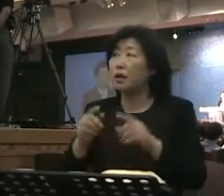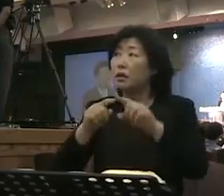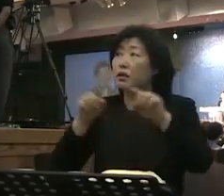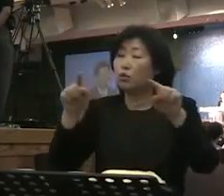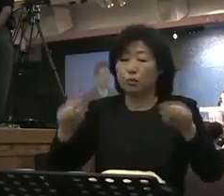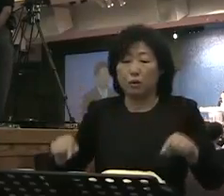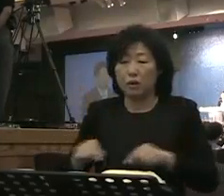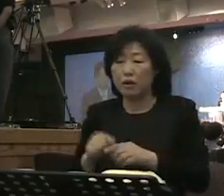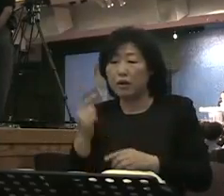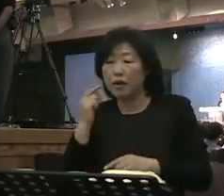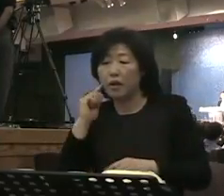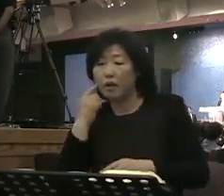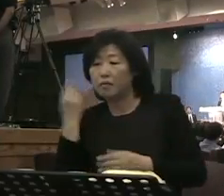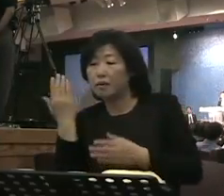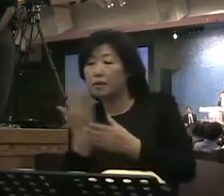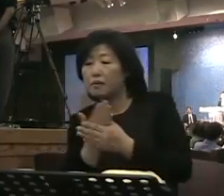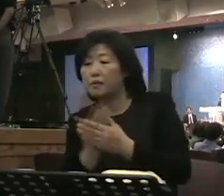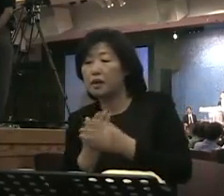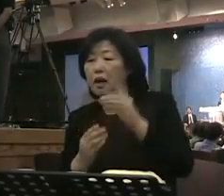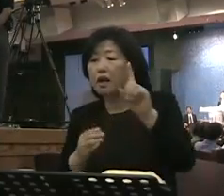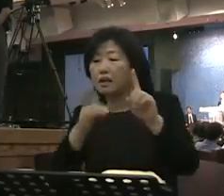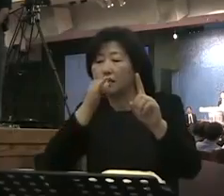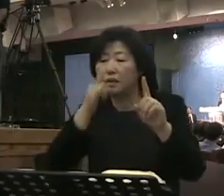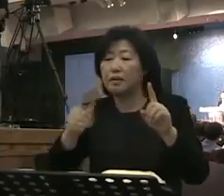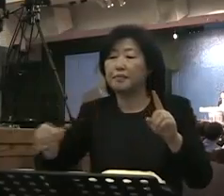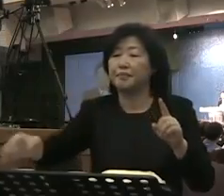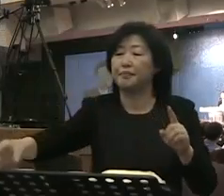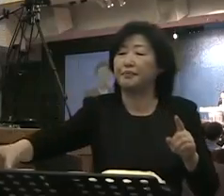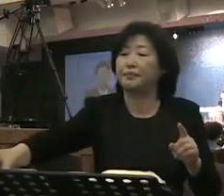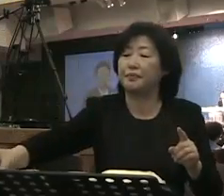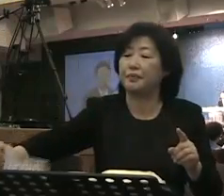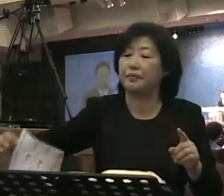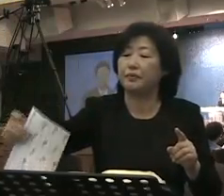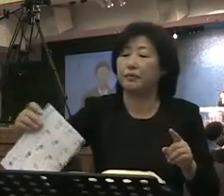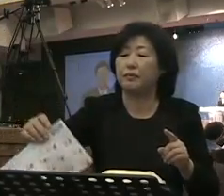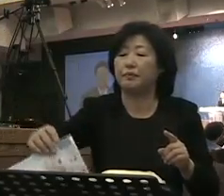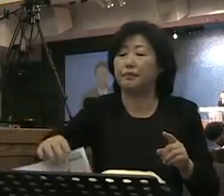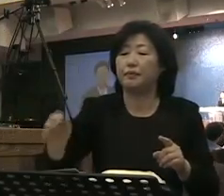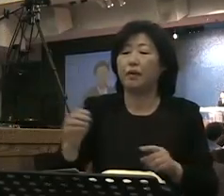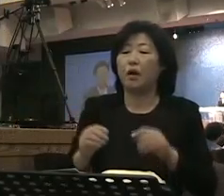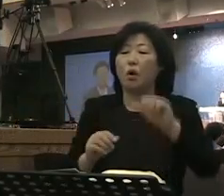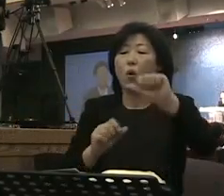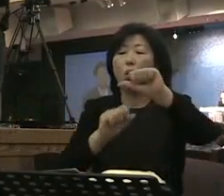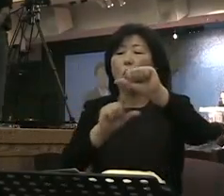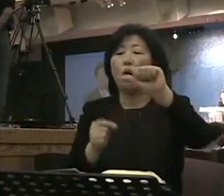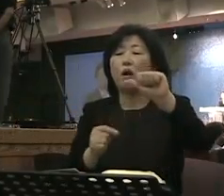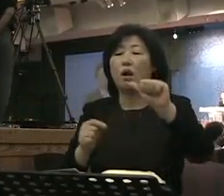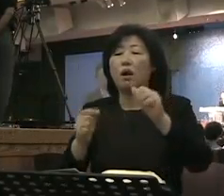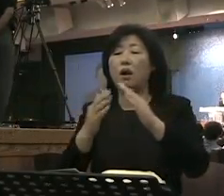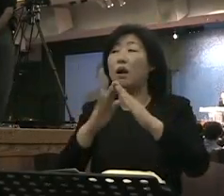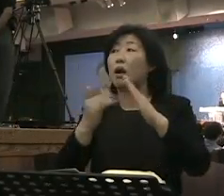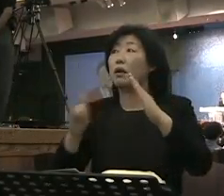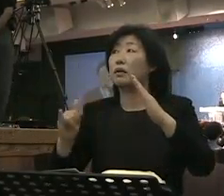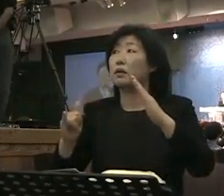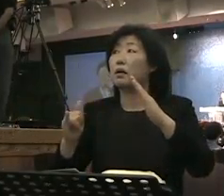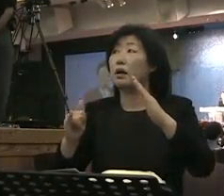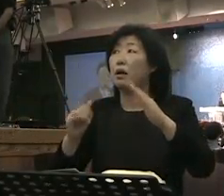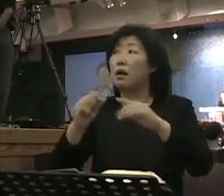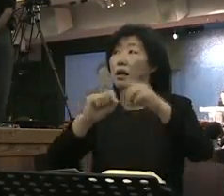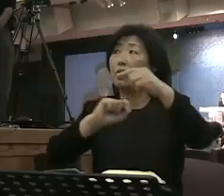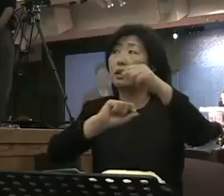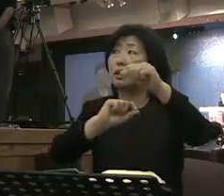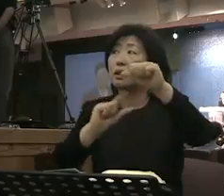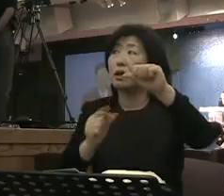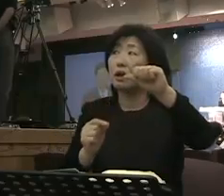보시면 예쁜 삽지가 하나 들어있습니다. 5월 가정의 달을 맞이해서 여러분들